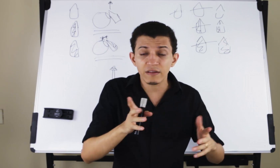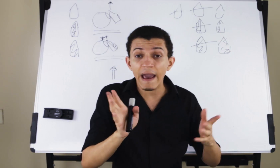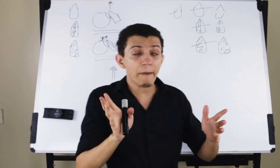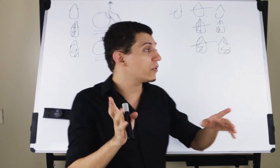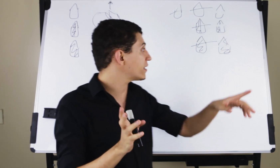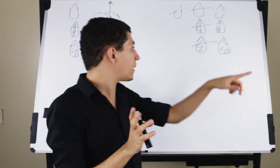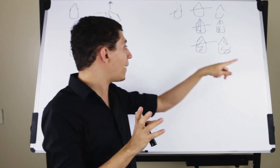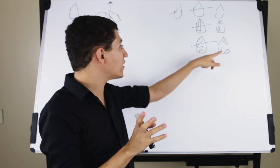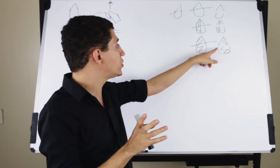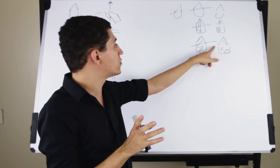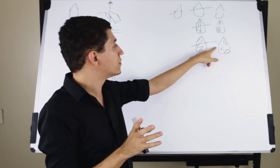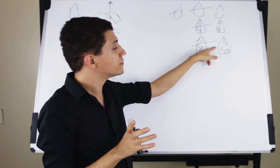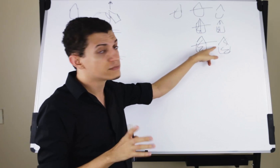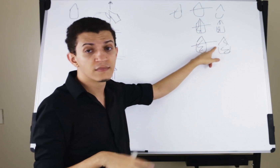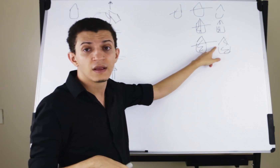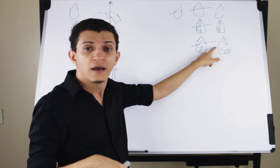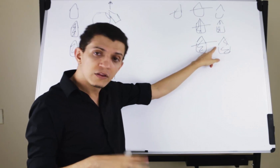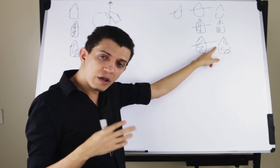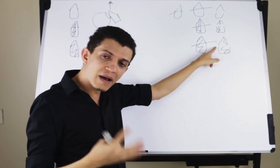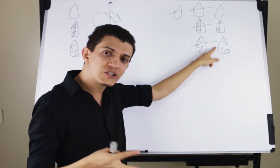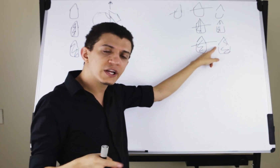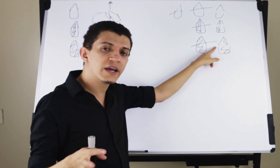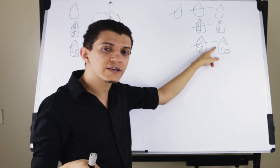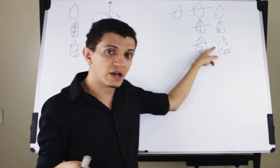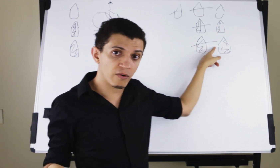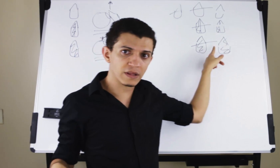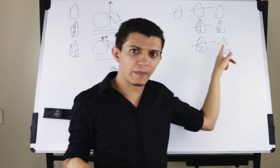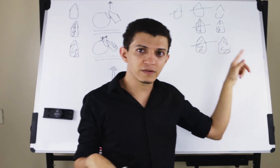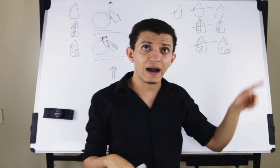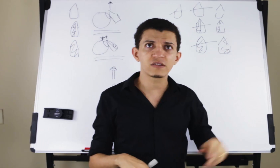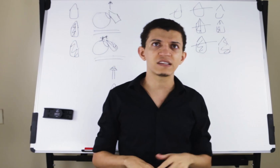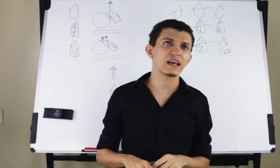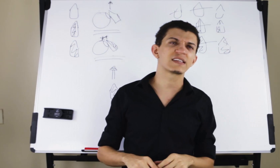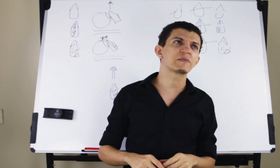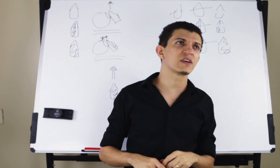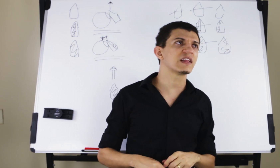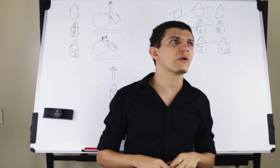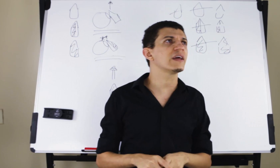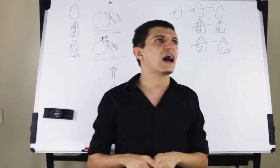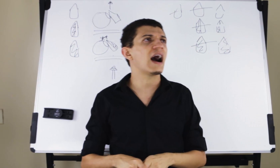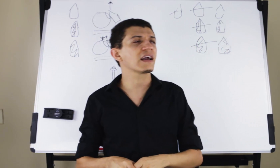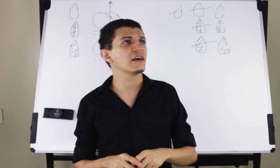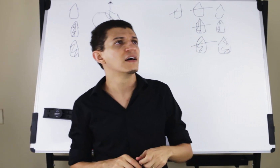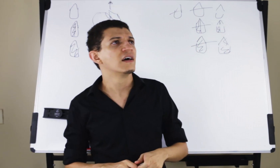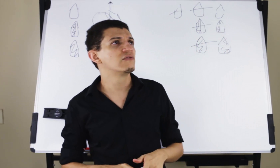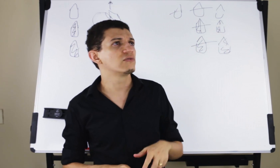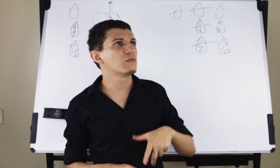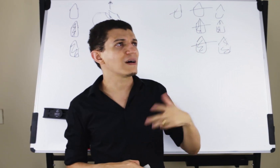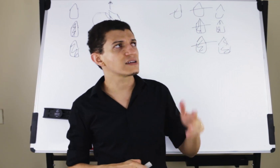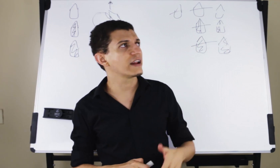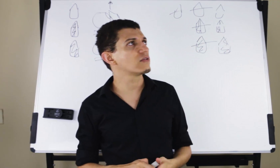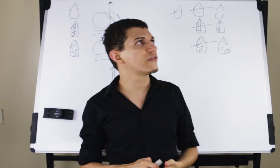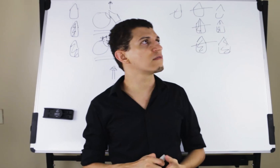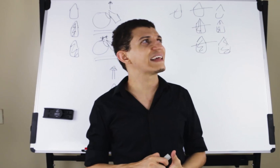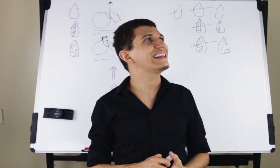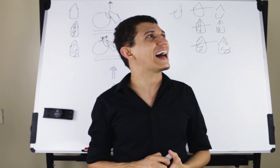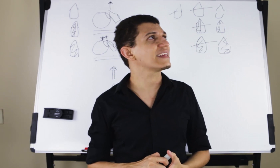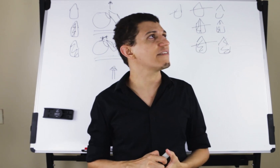é porque está partido. Então, imagina aí que essa mão está partida. Mas esse exemplo que você deu aí da águia, do passarinho, do avião, não tem nada a ver, é